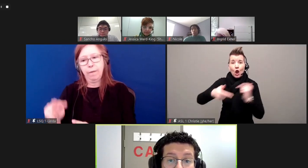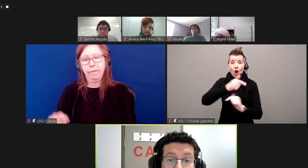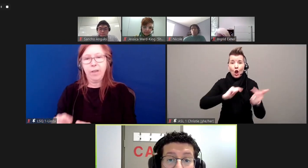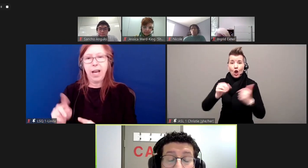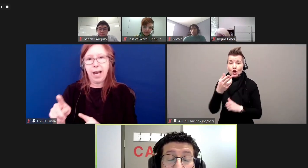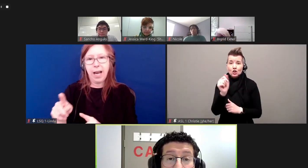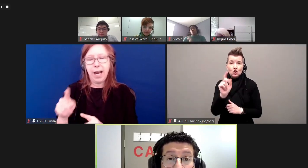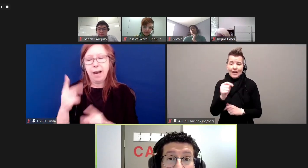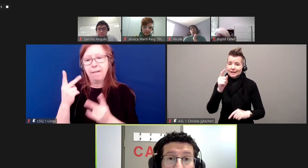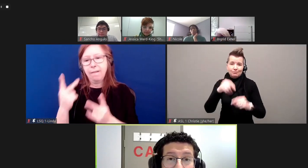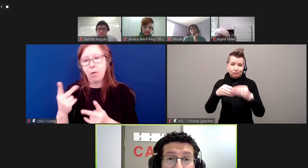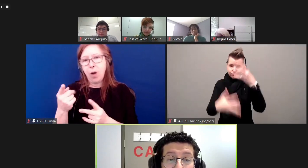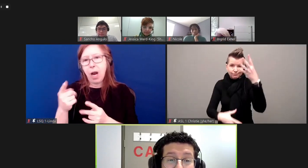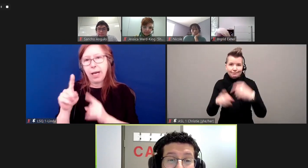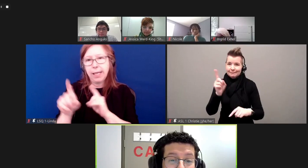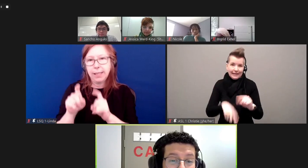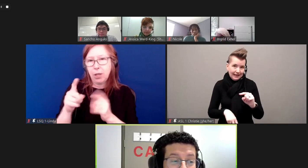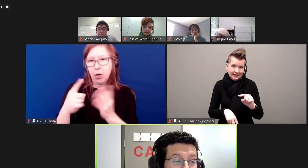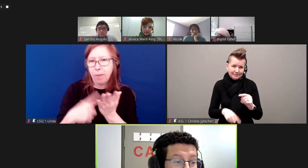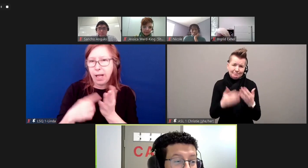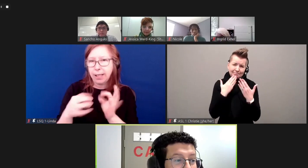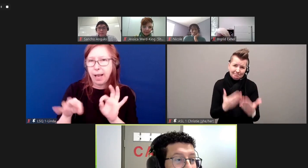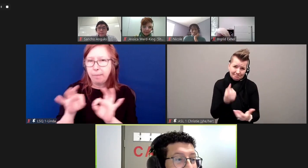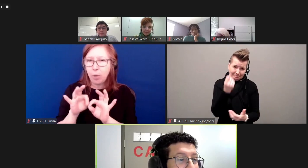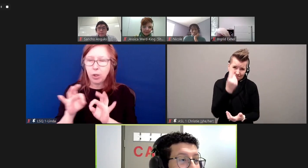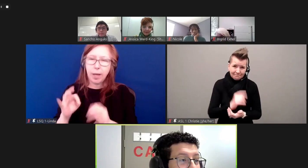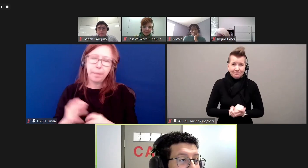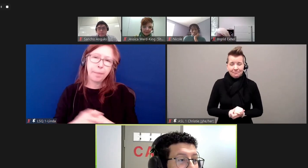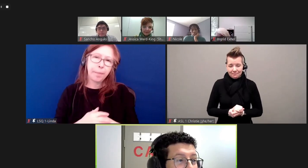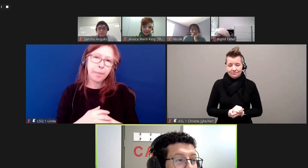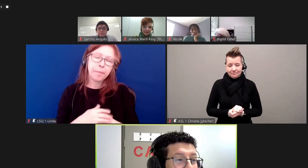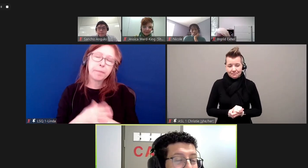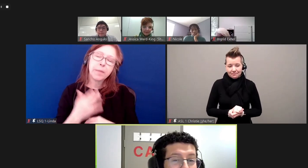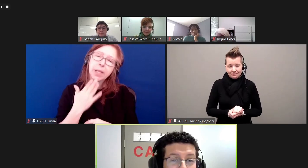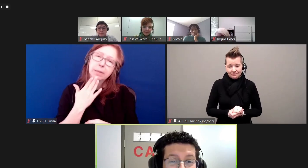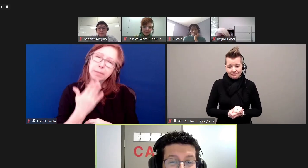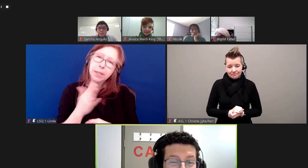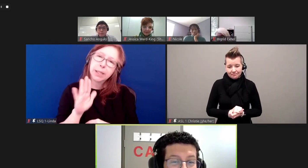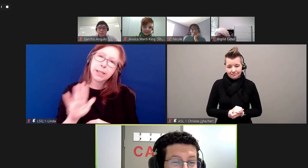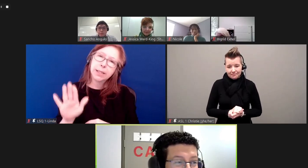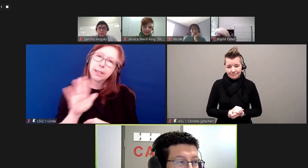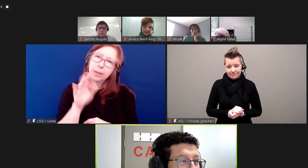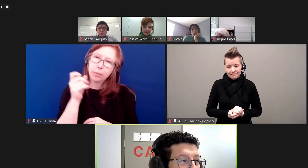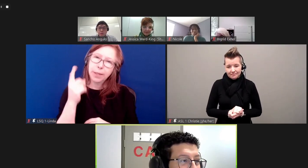questions ou commentaires pertinents. Nous vous remercions de votre compréhension.